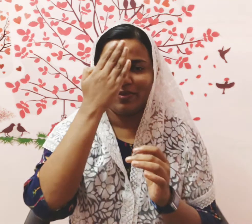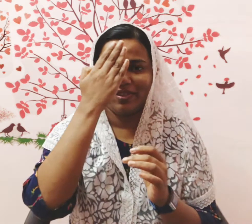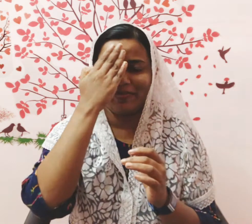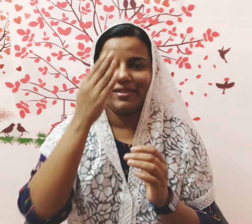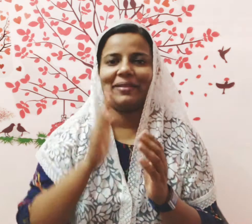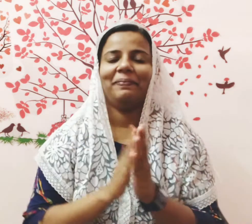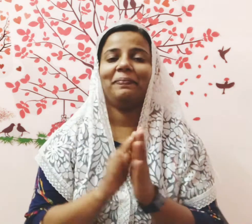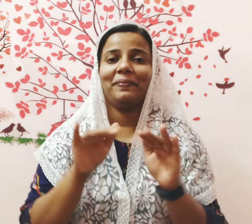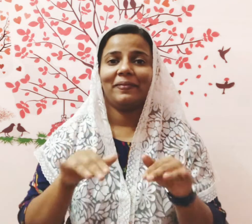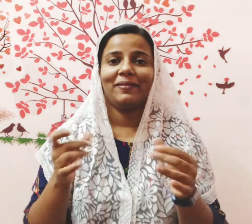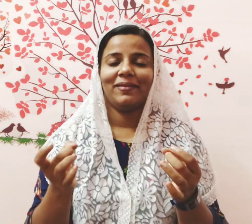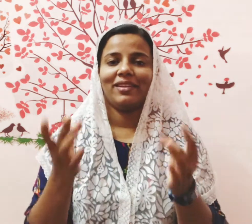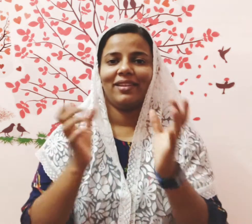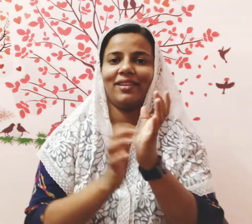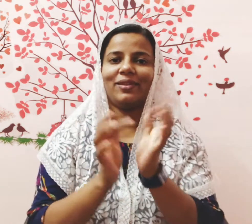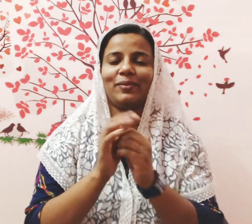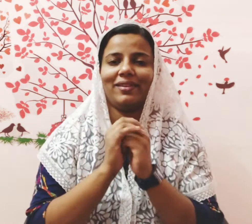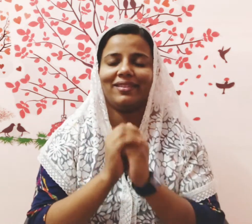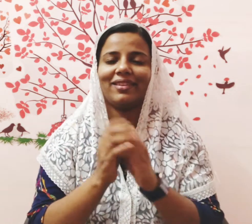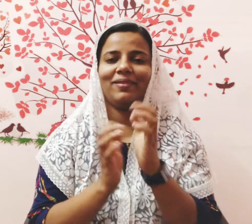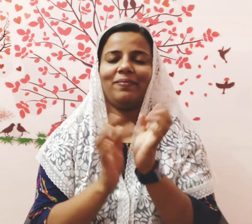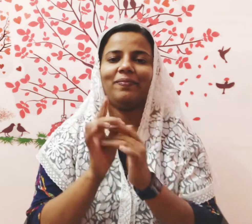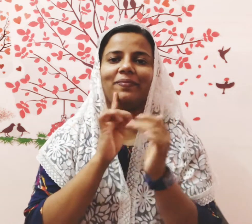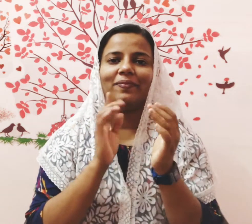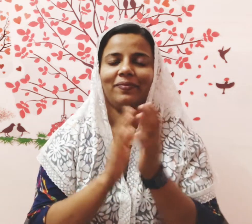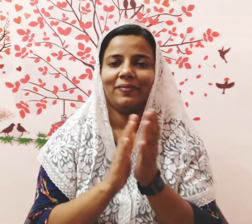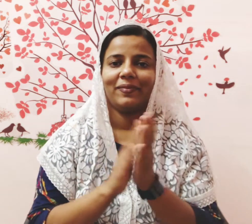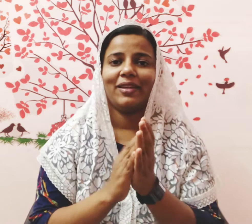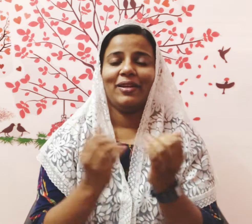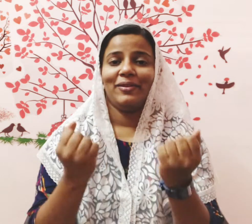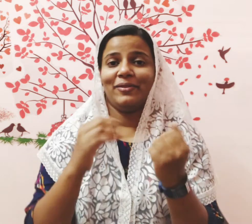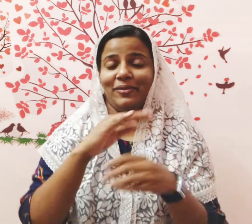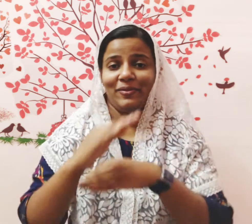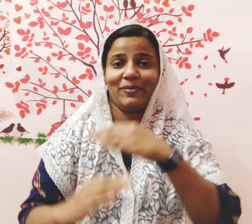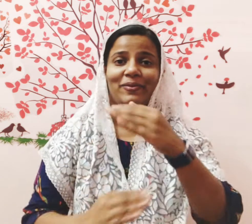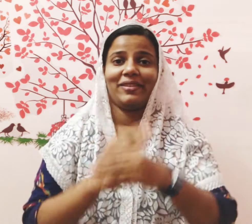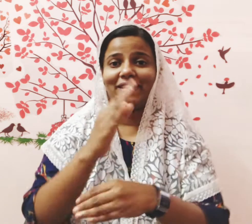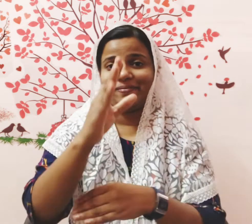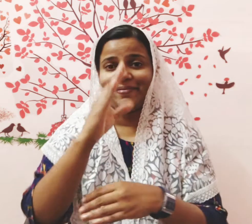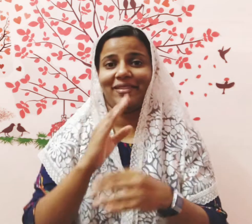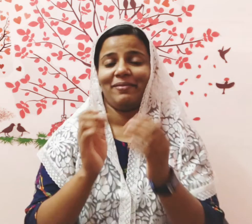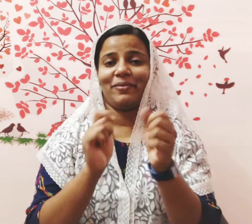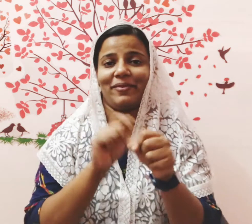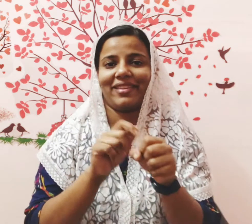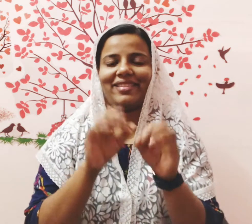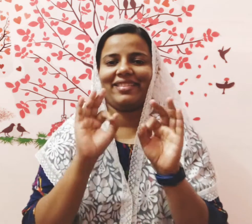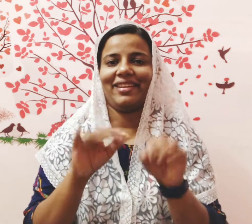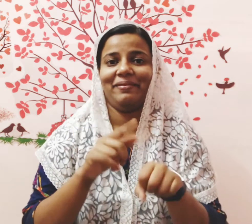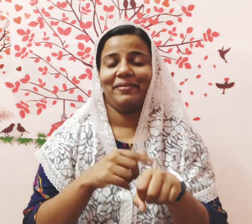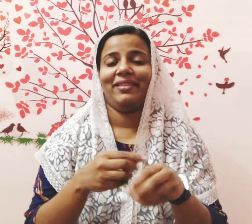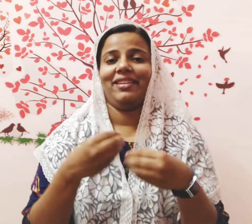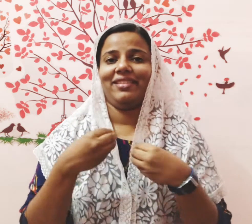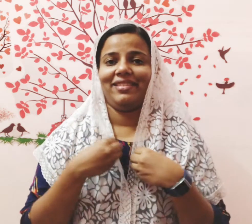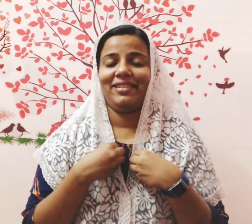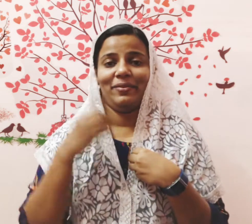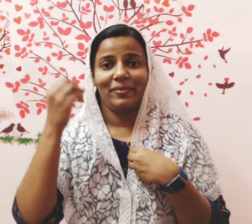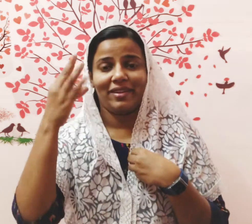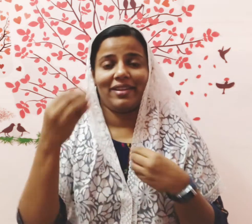ചെയ്യാം. ഈ പ്രഭാതത്തിൽ കർത്താവിനെ ആരാധിക്കുവാൻ, കർത്താവിനെ സ്തുതിക്കുവാൻ നമ്മുടെ സ്വർഗീയപ്പ നമുക്ക് തന്നിരിക്കുന്ന നല്ല അവസരങ്ങൾക്കായിട്ട്, ഈ പ്രഭാതത്തിൽ നമ്മളെ ഉണർത്തിയ